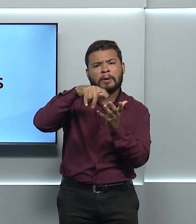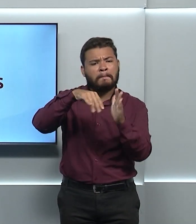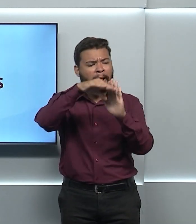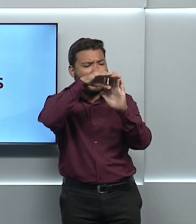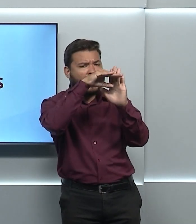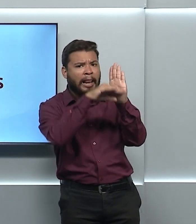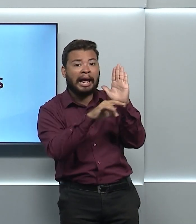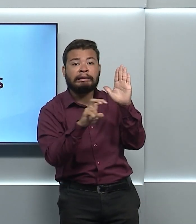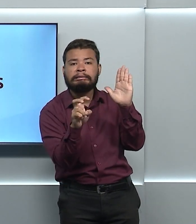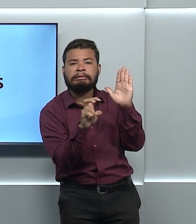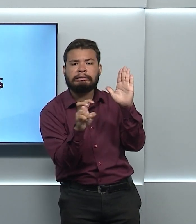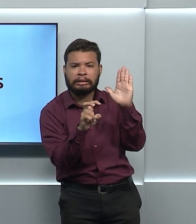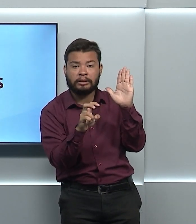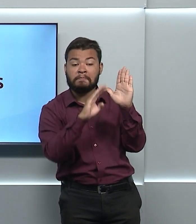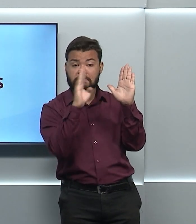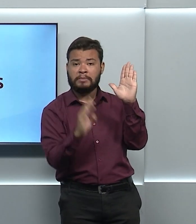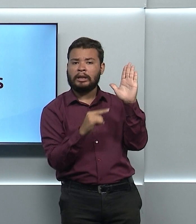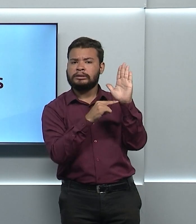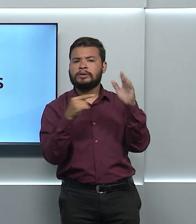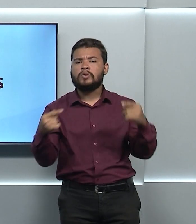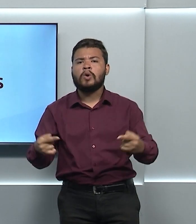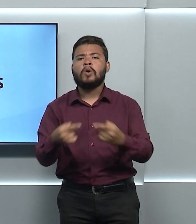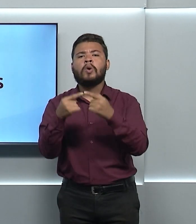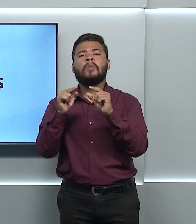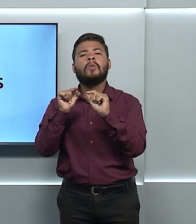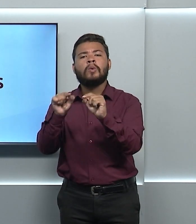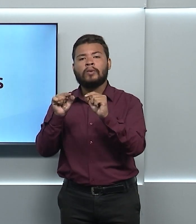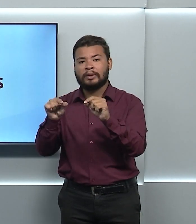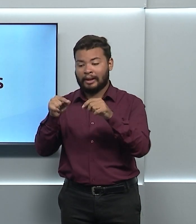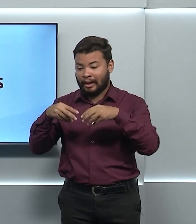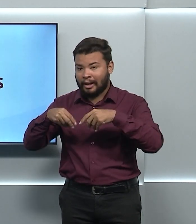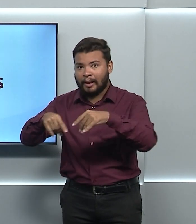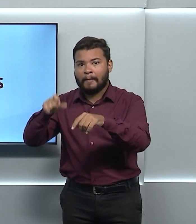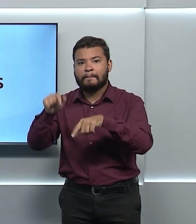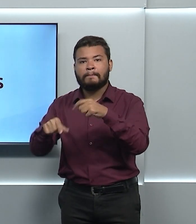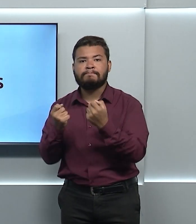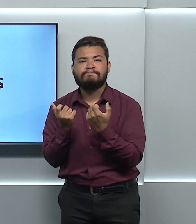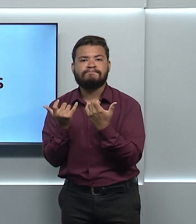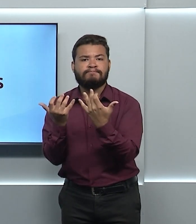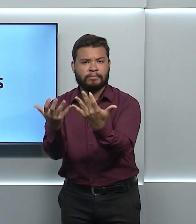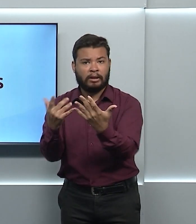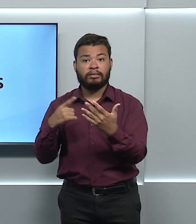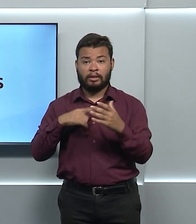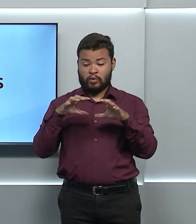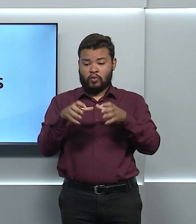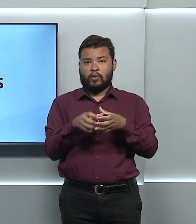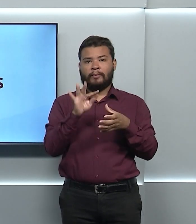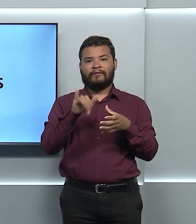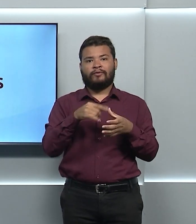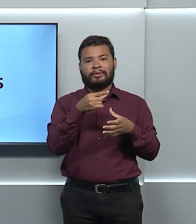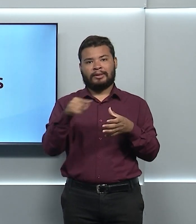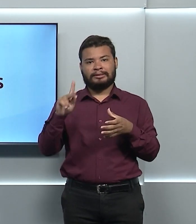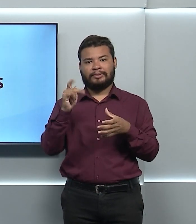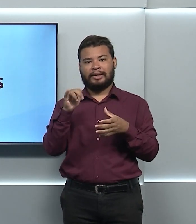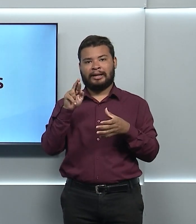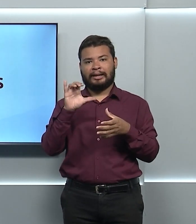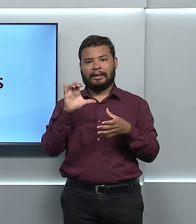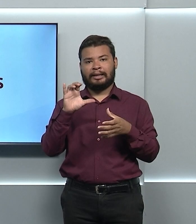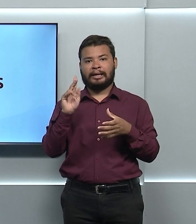terras plantadas, segundo uma fundação de pesquisa chamada Henrique Boal. Para sustentar essa